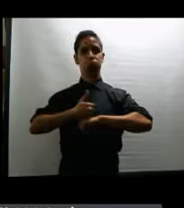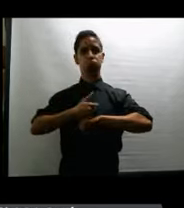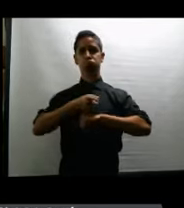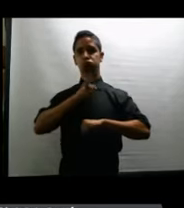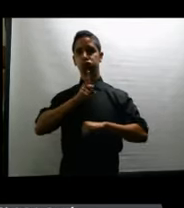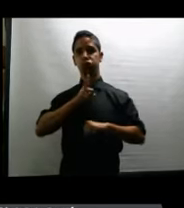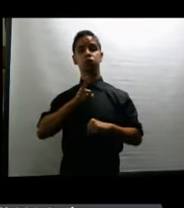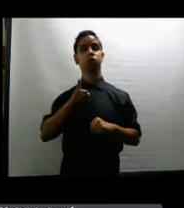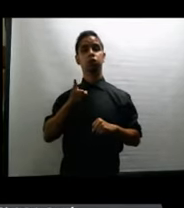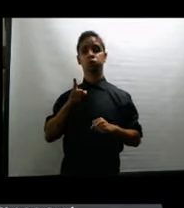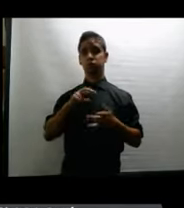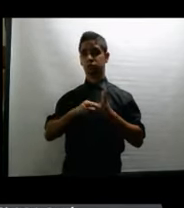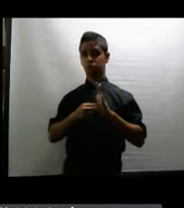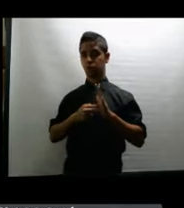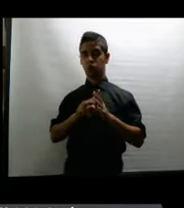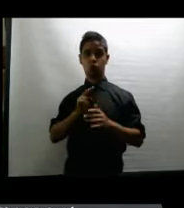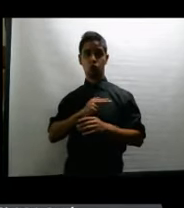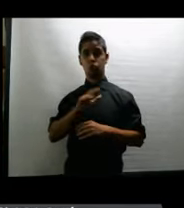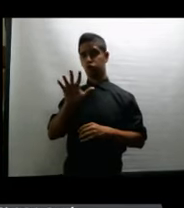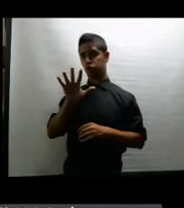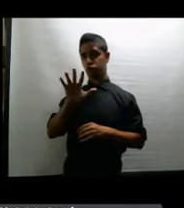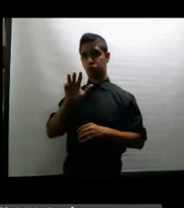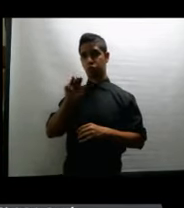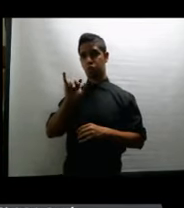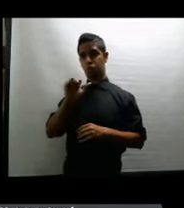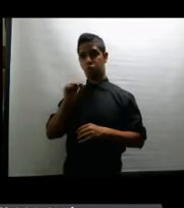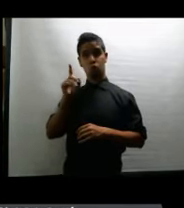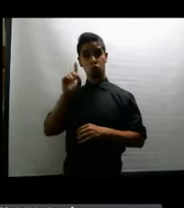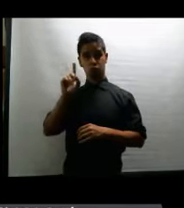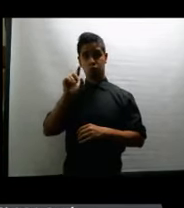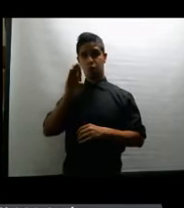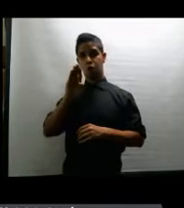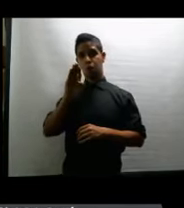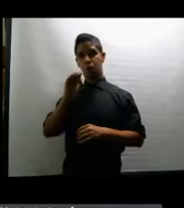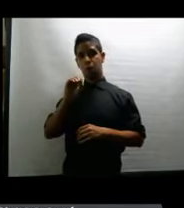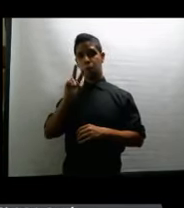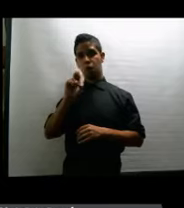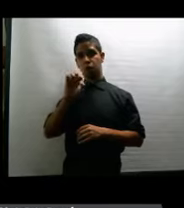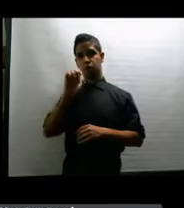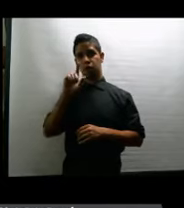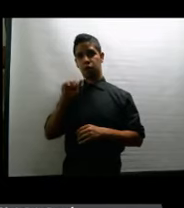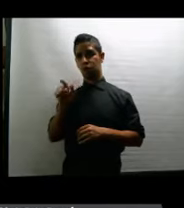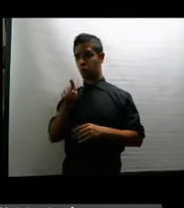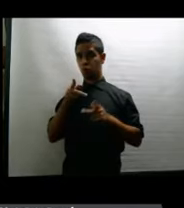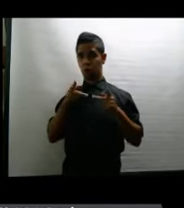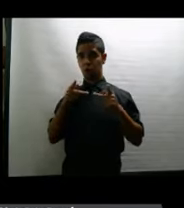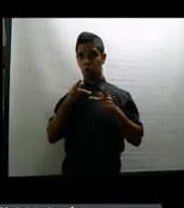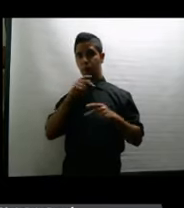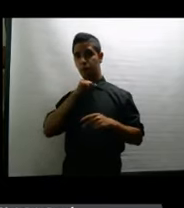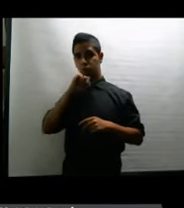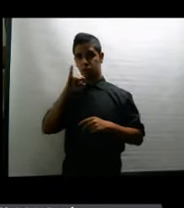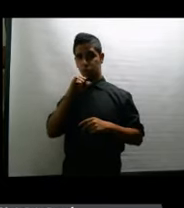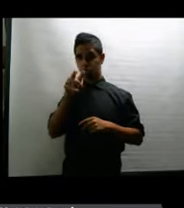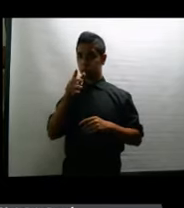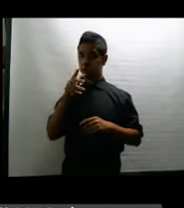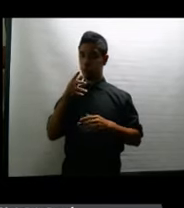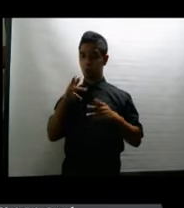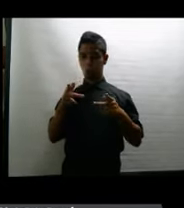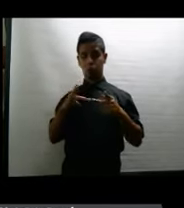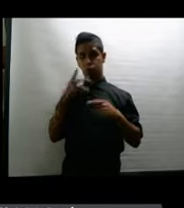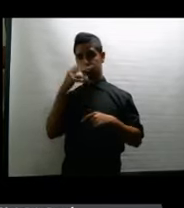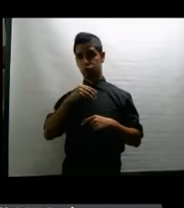así que vamos a estar el 5 de mayo en La Bóveda, que es un sitio en Viejo San Juan súper interesante. Sí. Un espacio bien bonito.